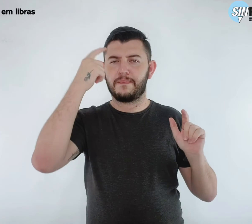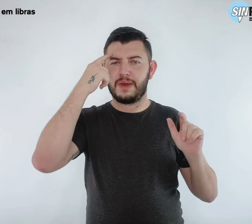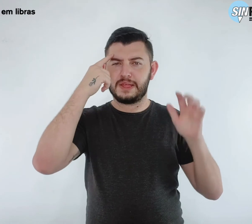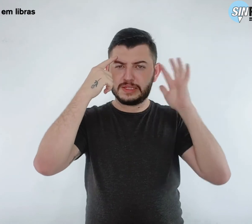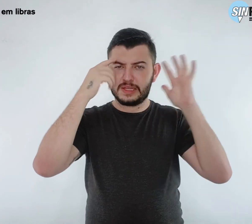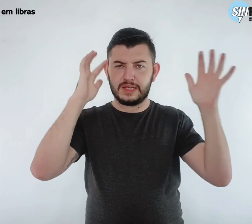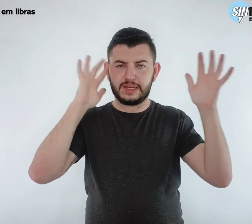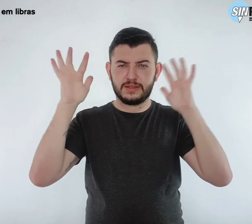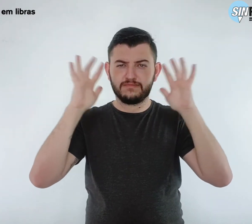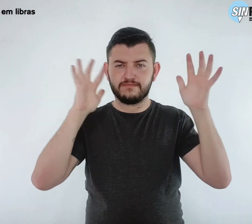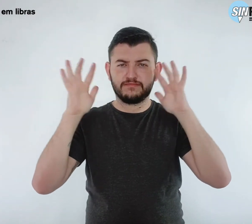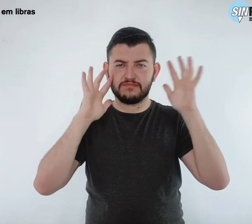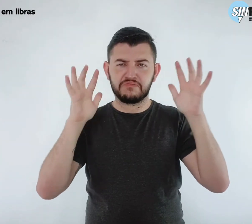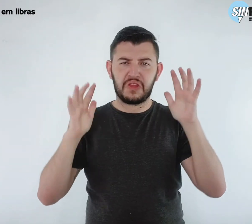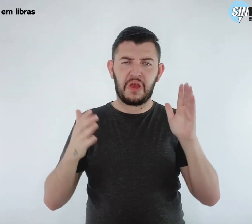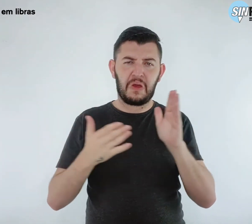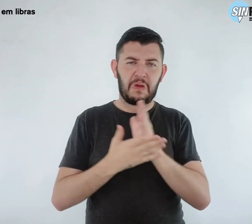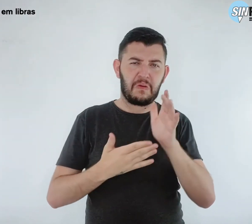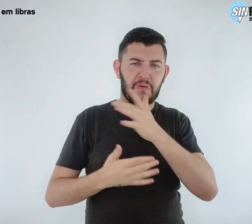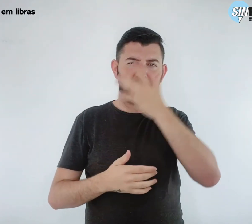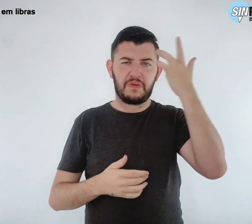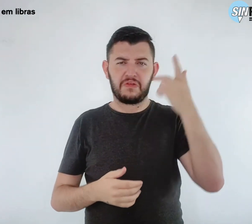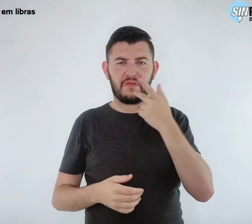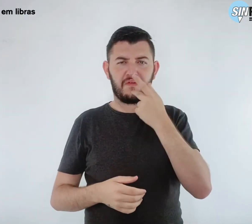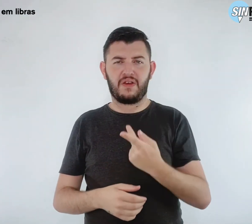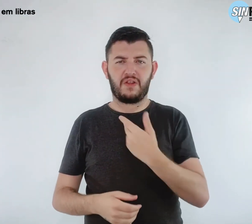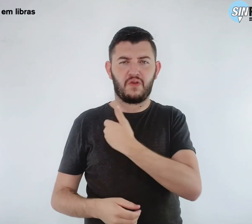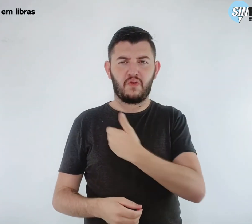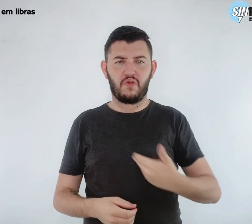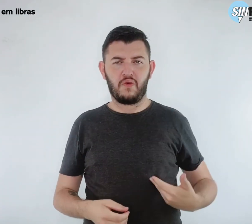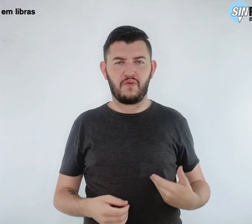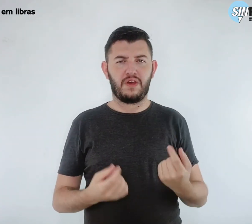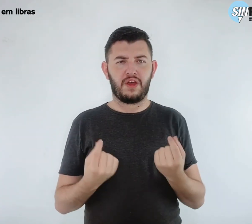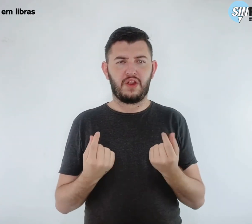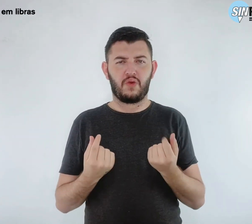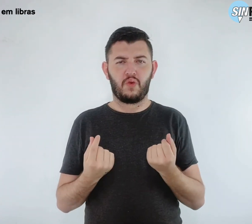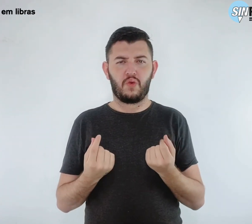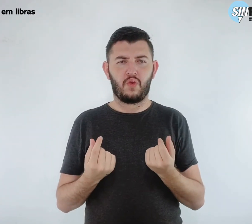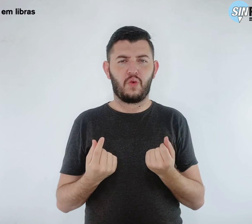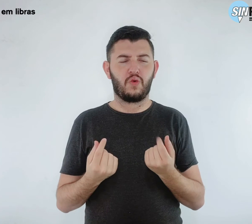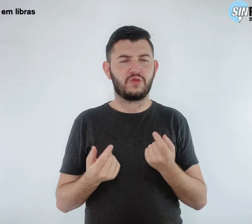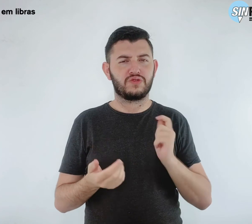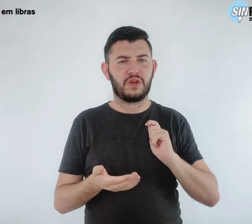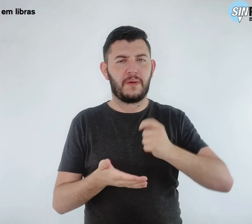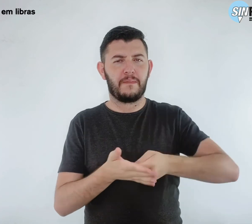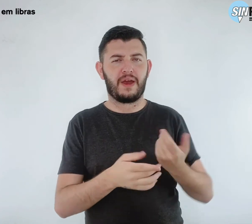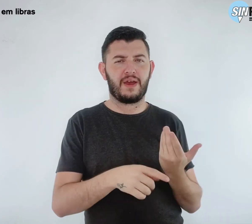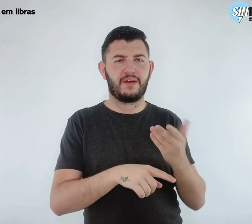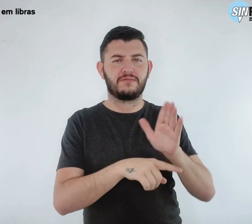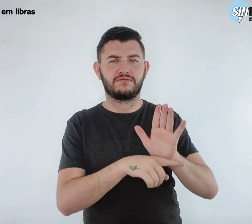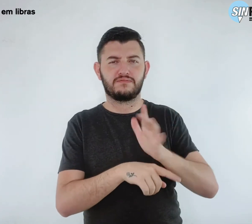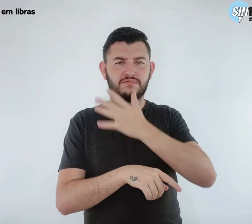pensando neste momento, será que alguém falou que o Estado não tem como custear essa